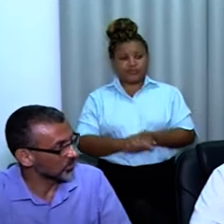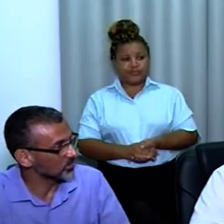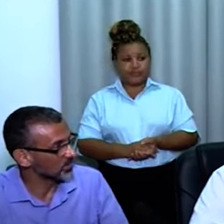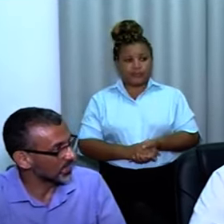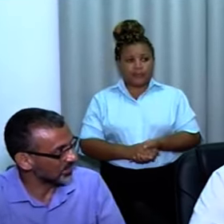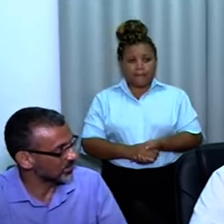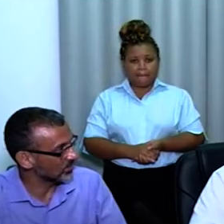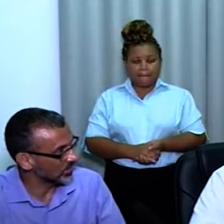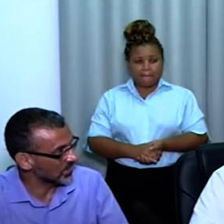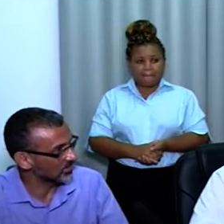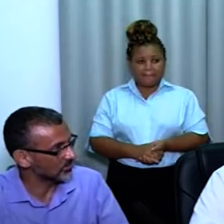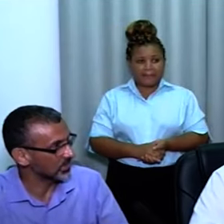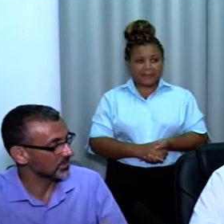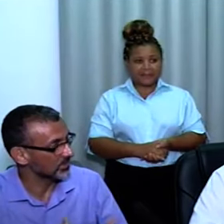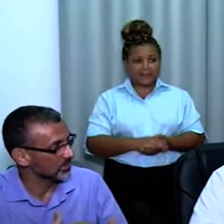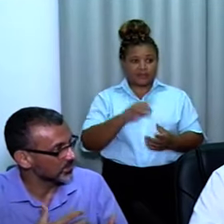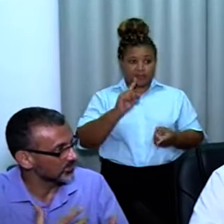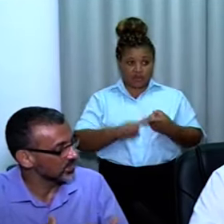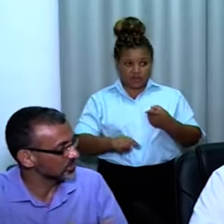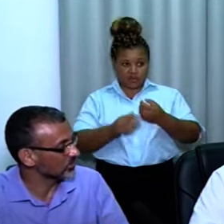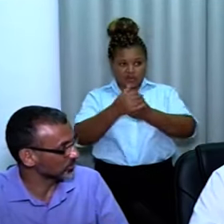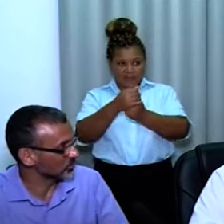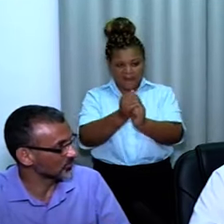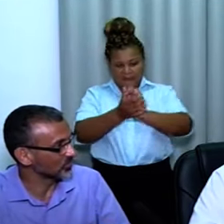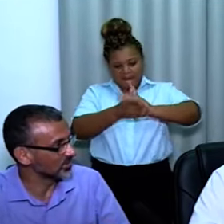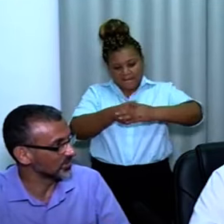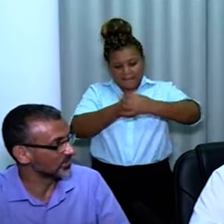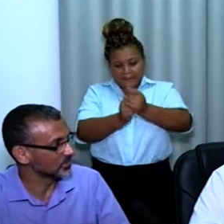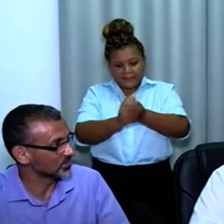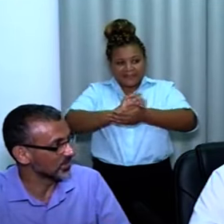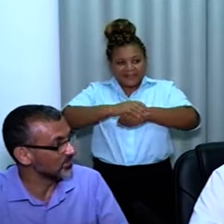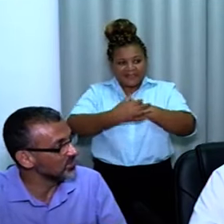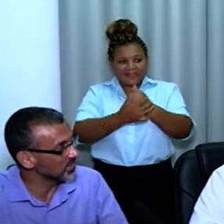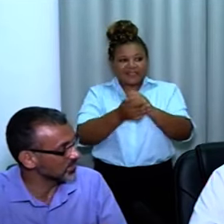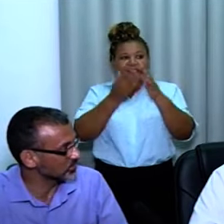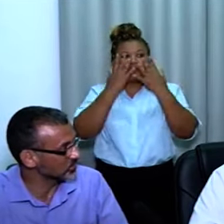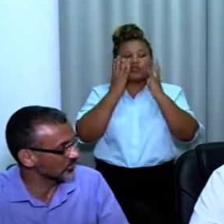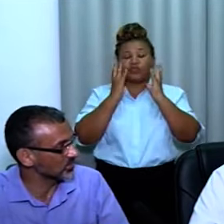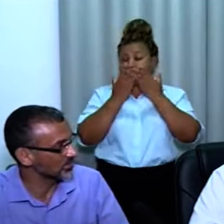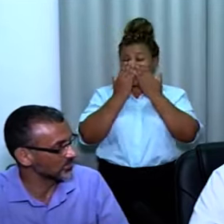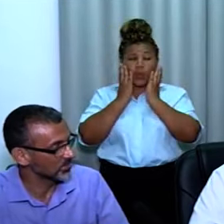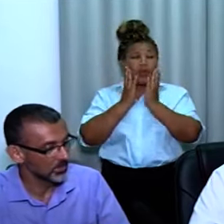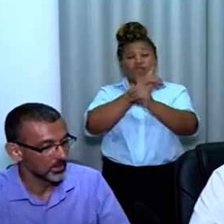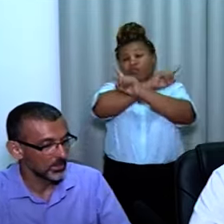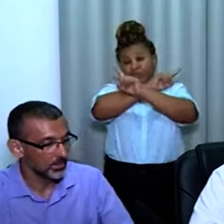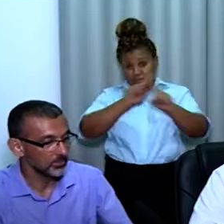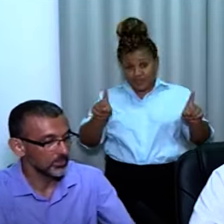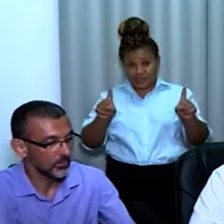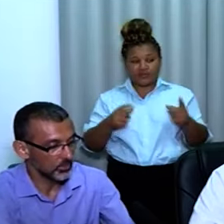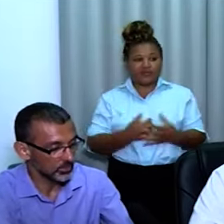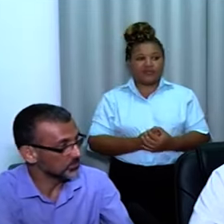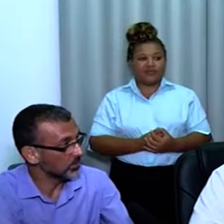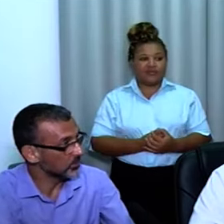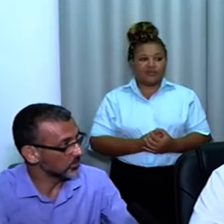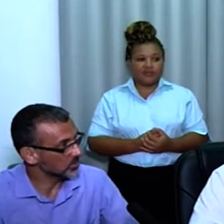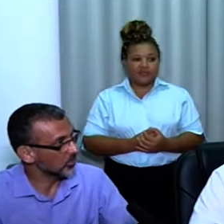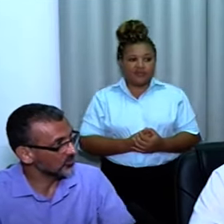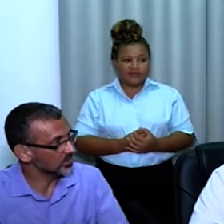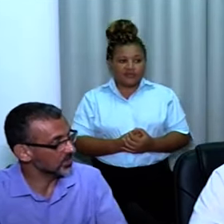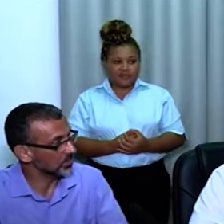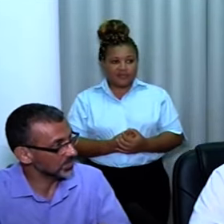Gédéon, lave la main, et faire si vous pas tous autres figures aussi, éviter tous autres figures. Mais mon petit peu